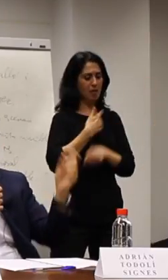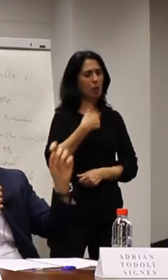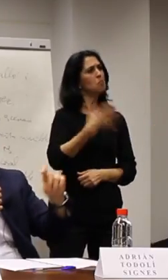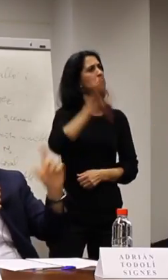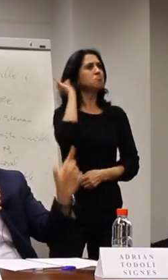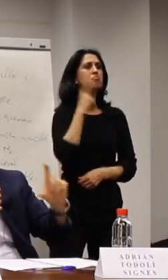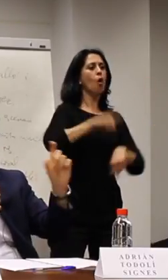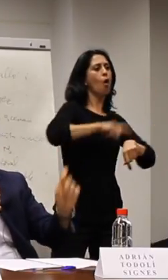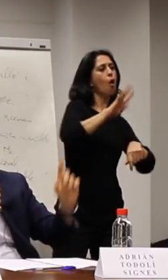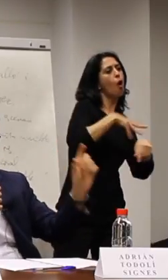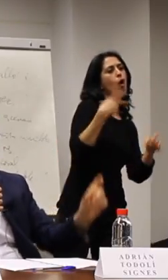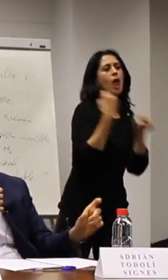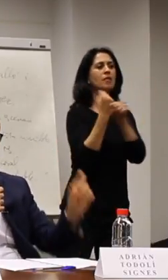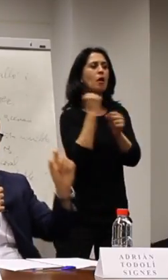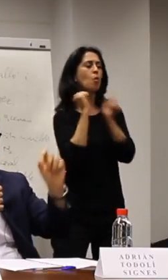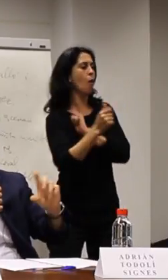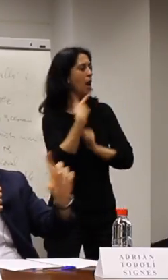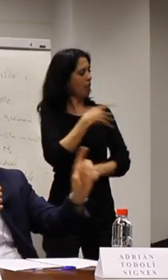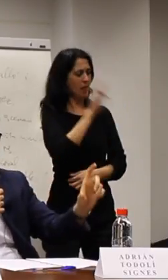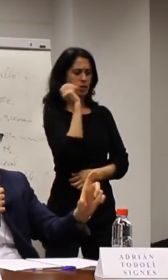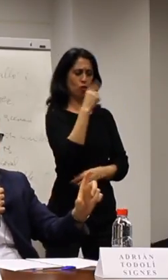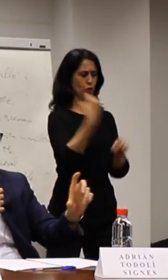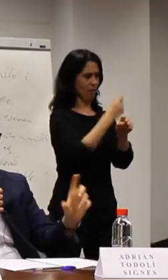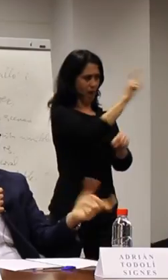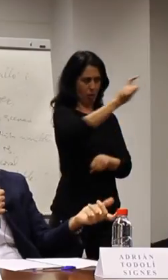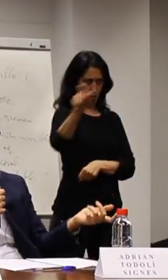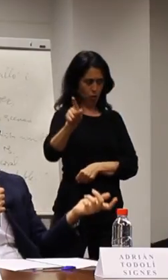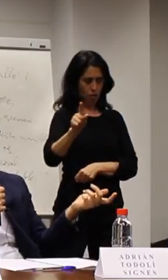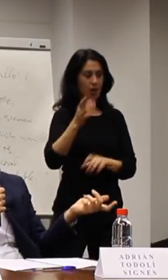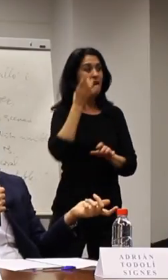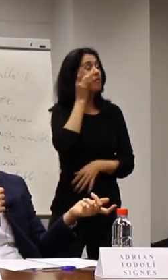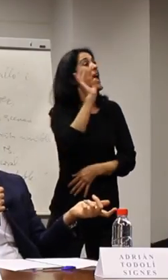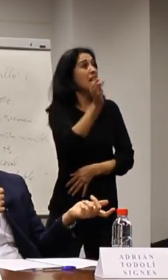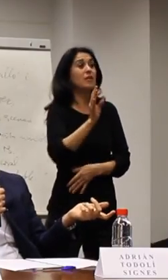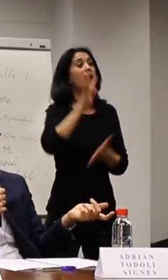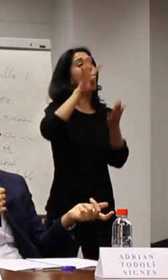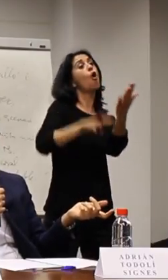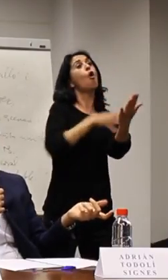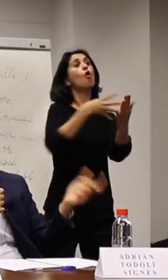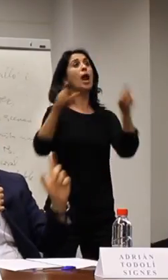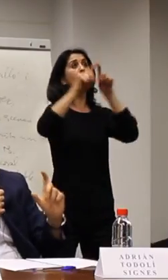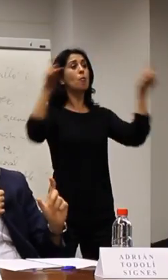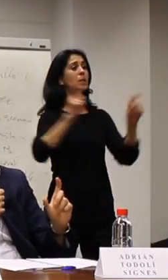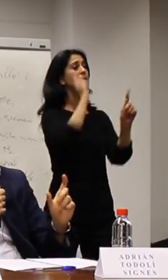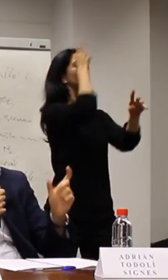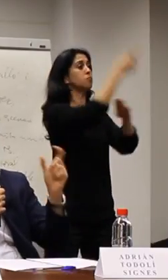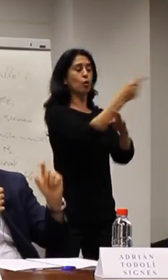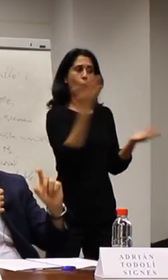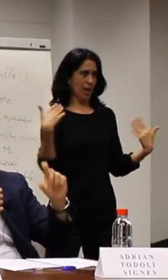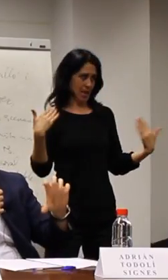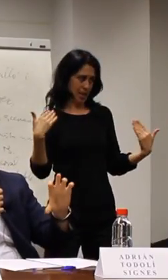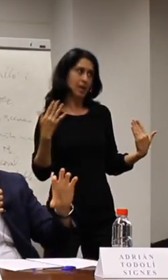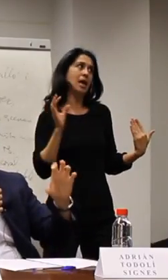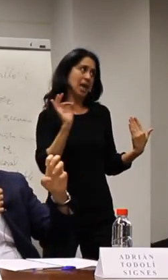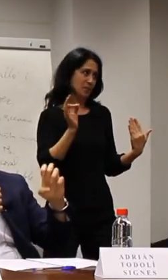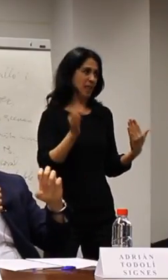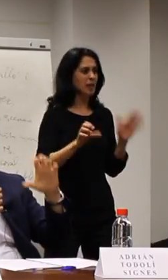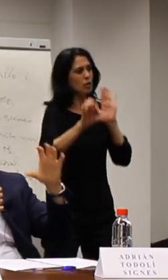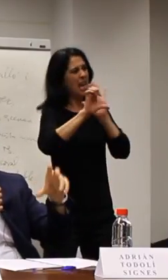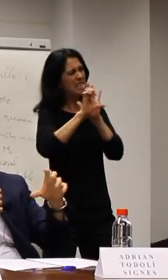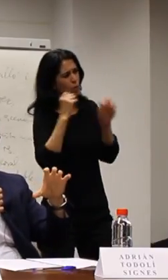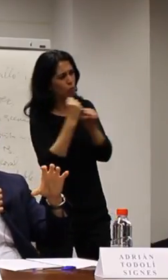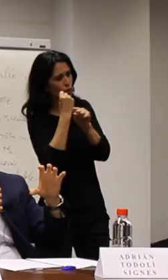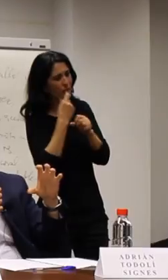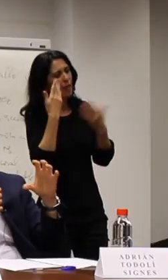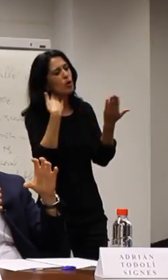mejor lo que las reglas del Estatuto de los Trabajadores de horarios, pues quizá no tiene sentido. Entonces, por eso yo creo que aquí debería